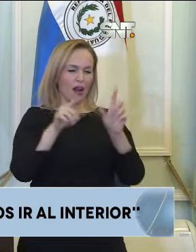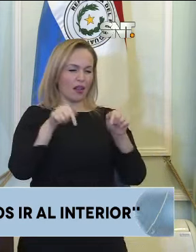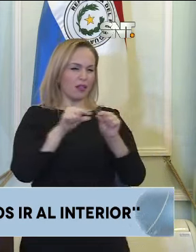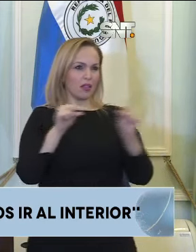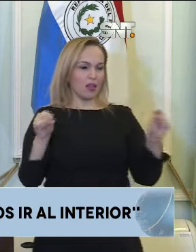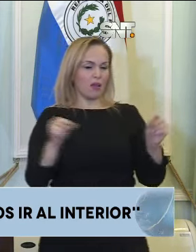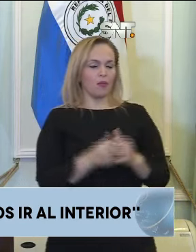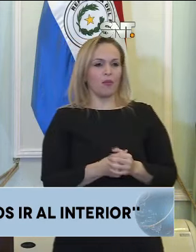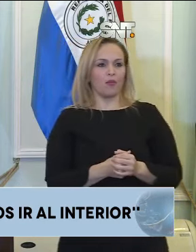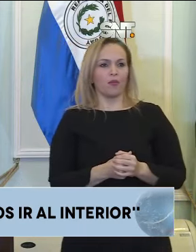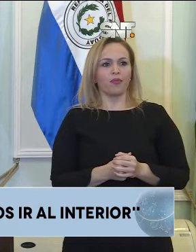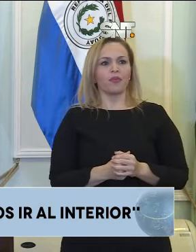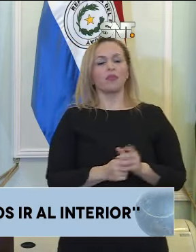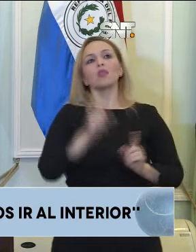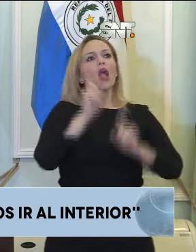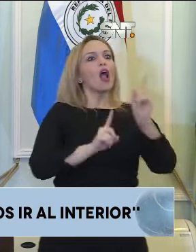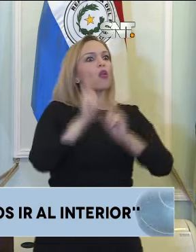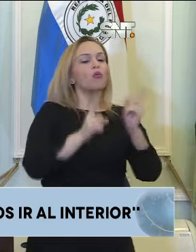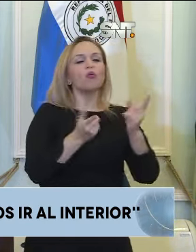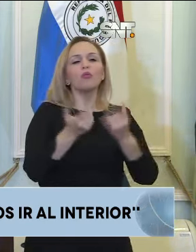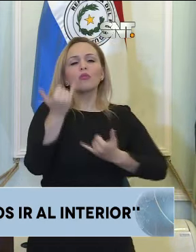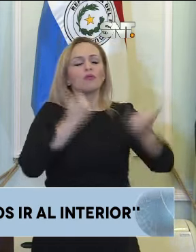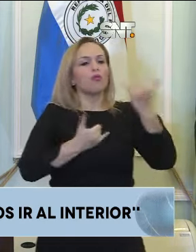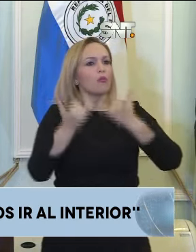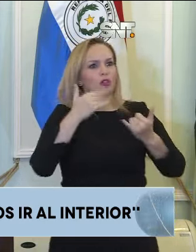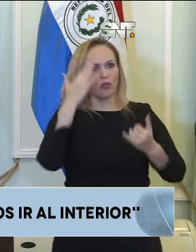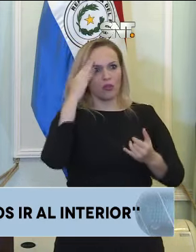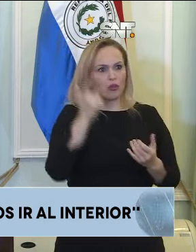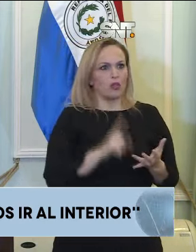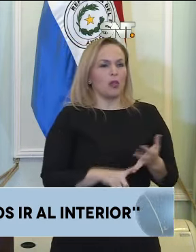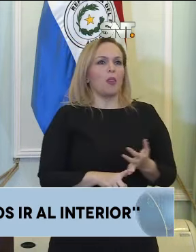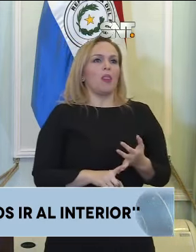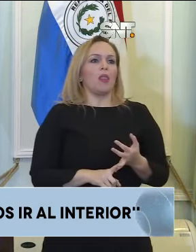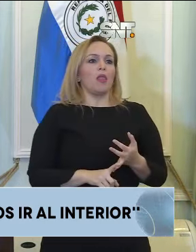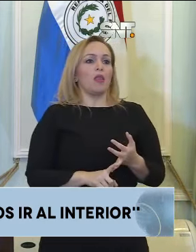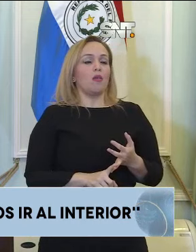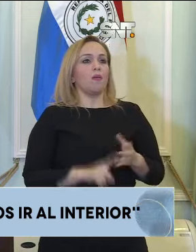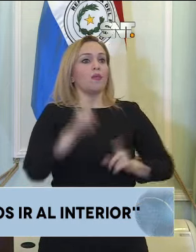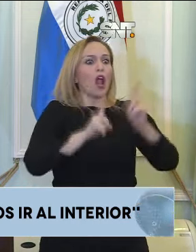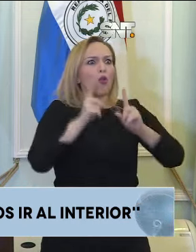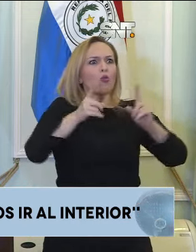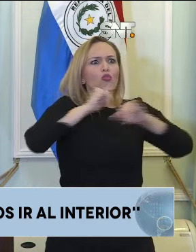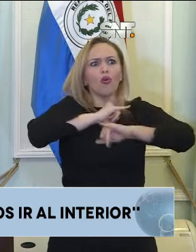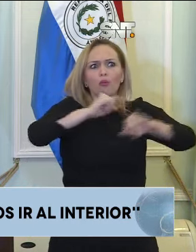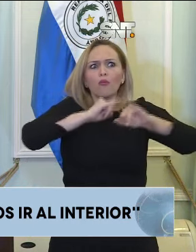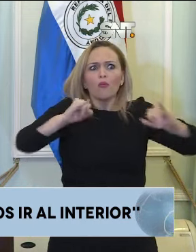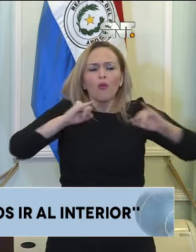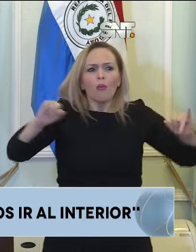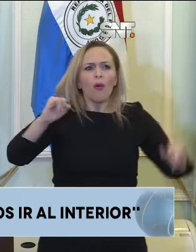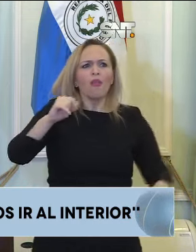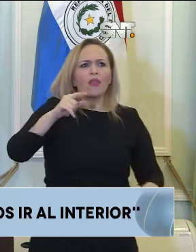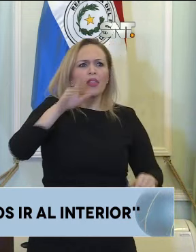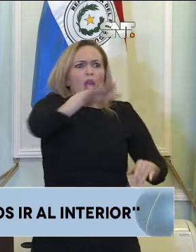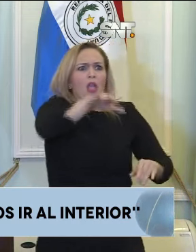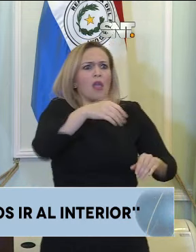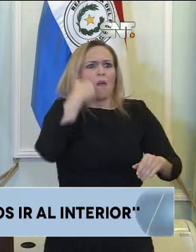que incurran en desinformación o propagación del pánico serán